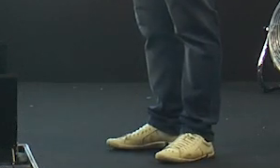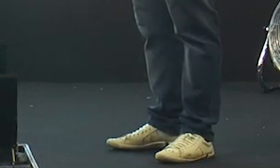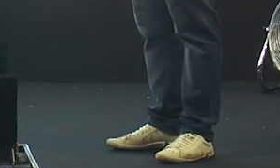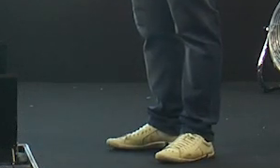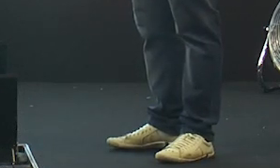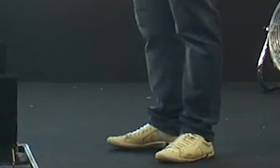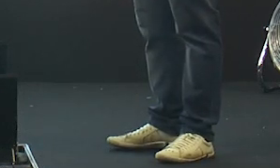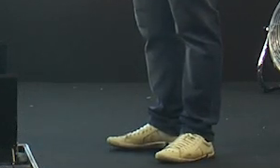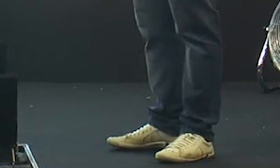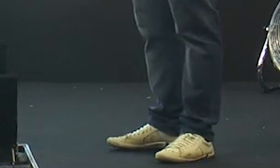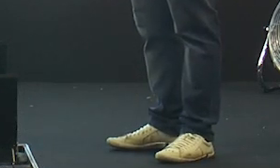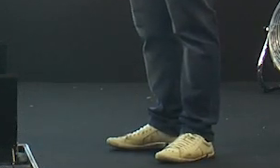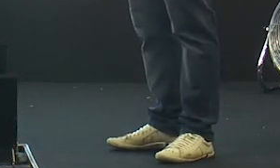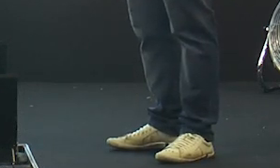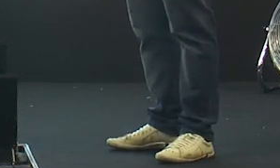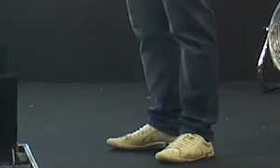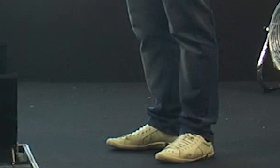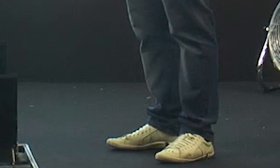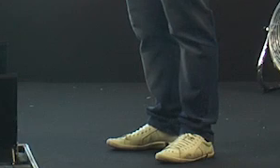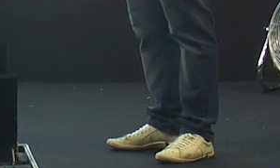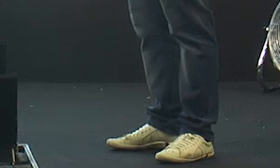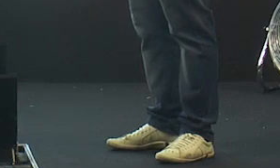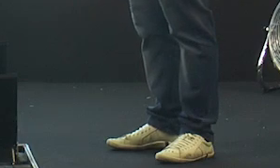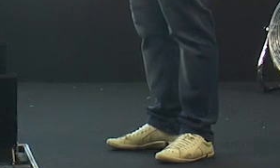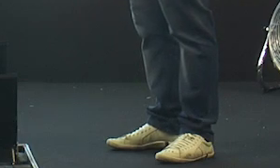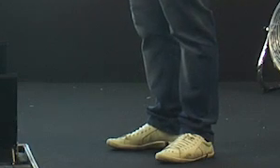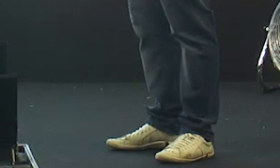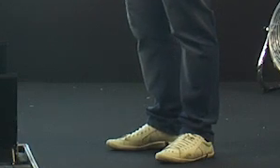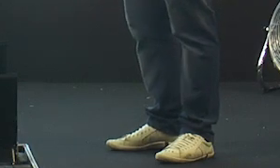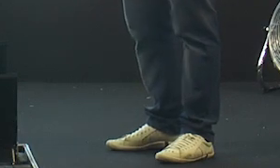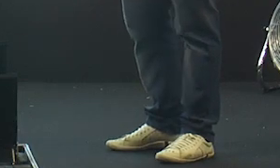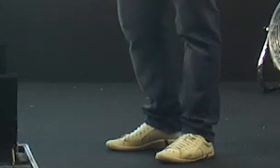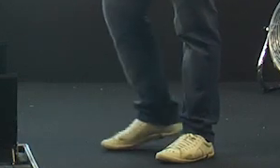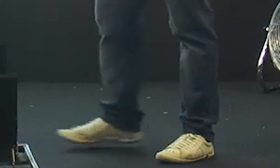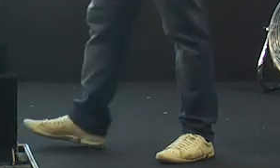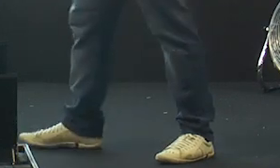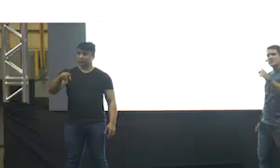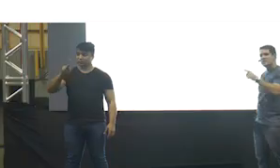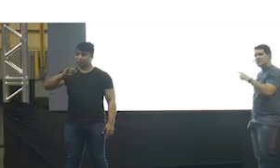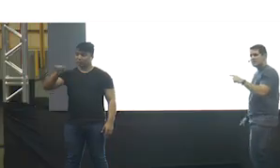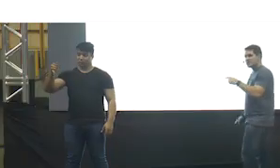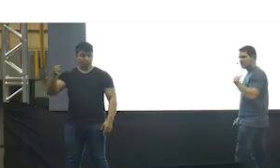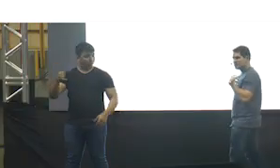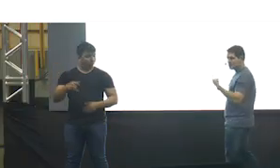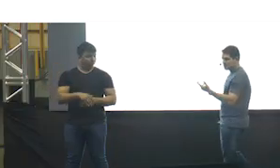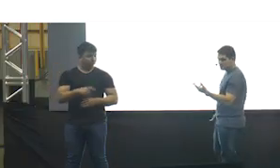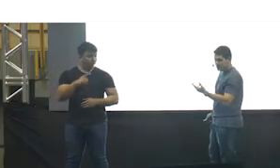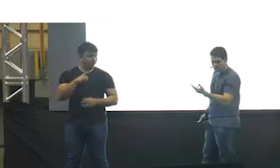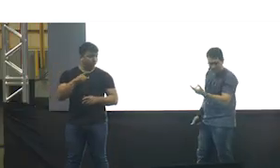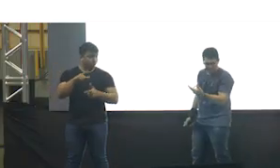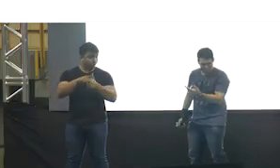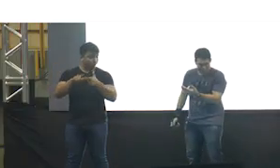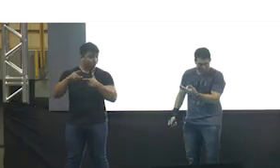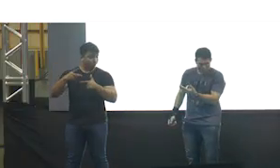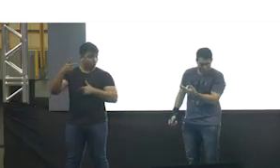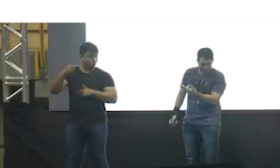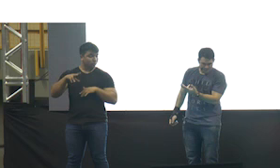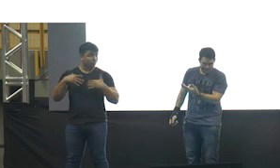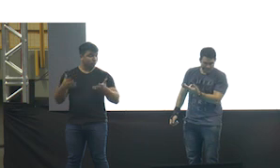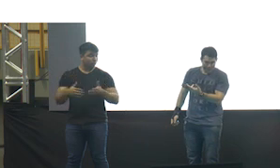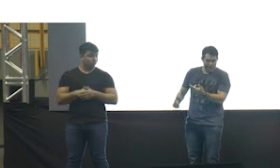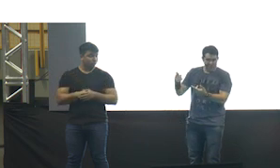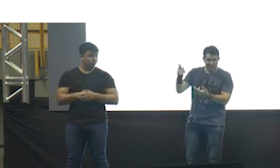hidrogênio? 2. Qual o calor liberado por ele? 286. 286 dividido por 2,